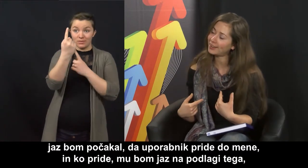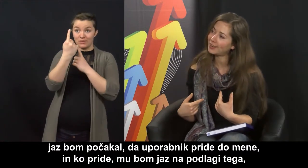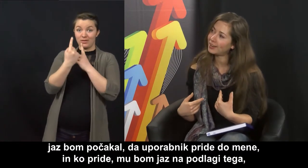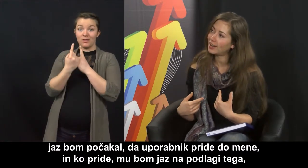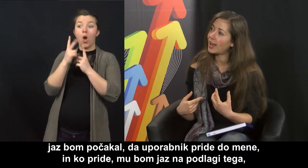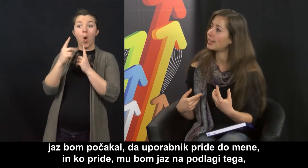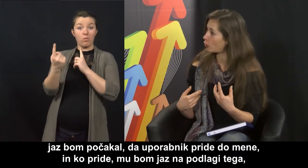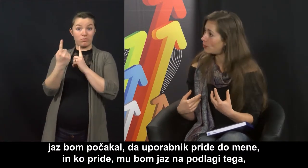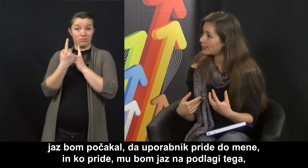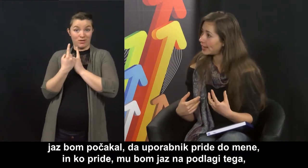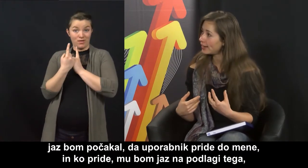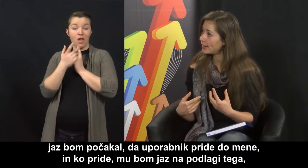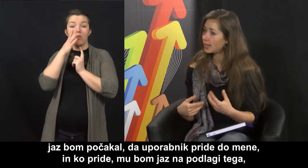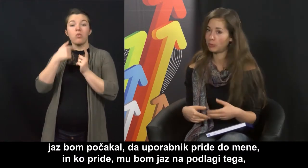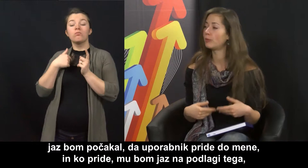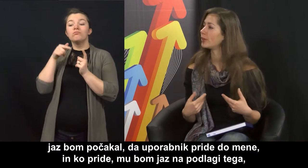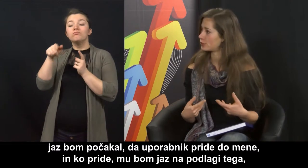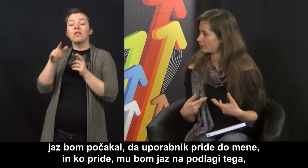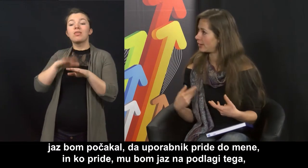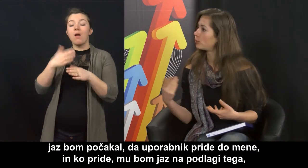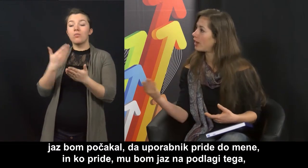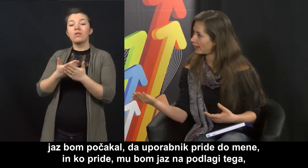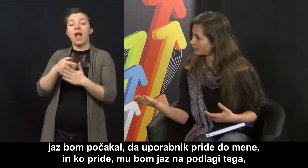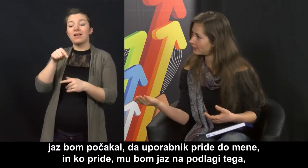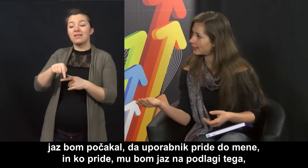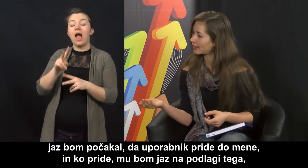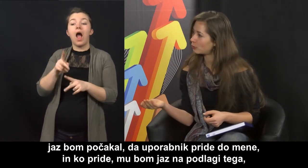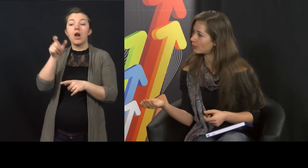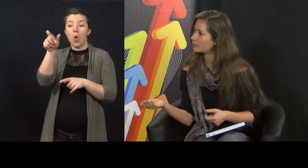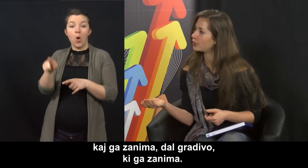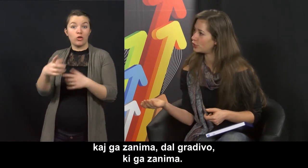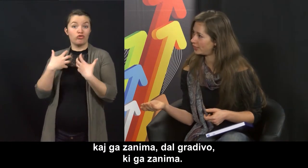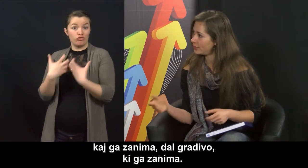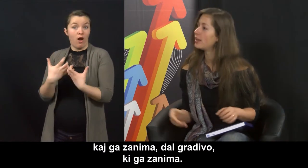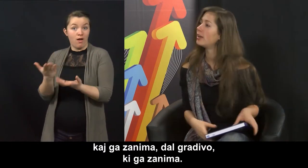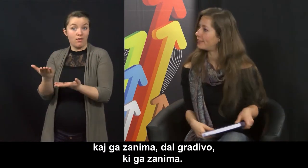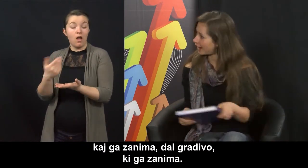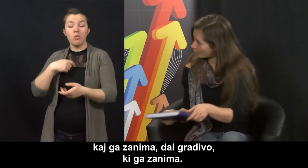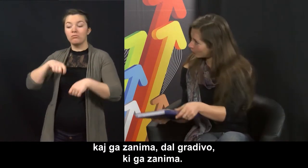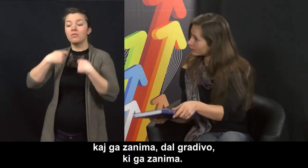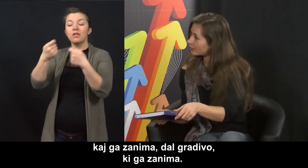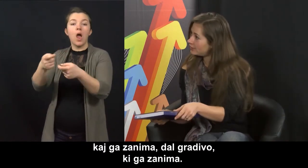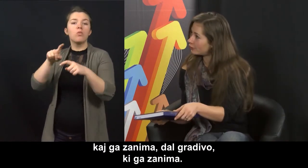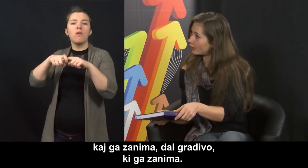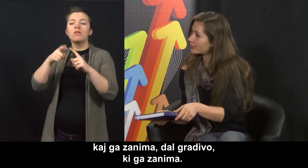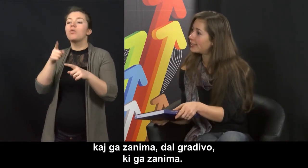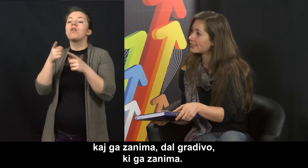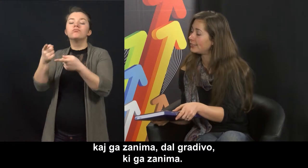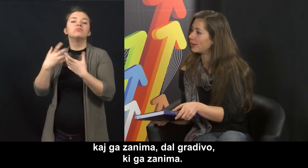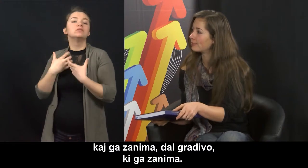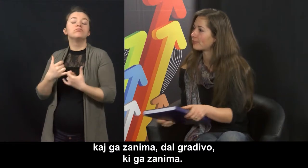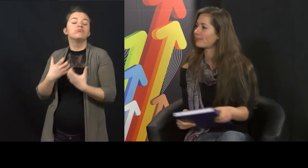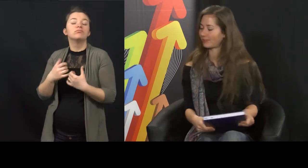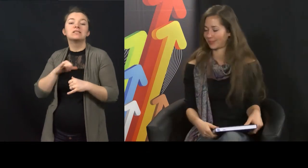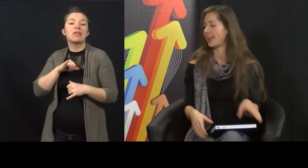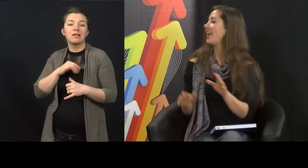mene in ko pride, bom jaz na podlagi tega, kar uporabnik želi, dal gradivo, ki ga